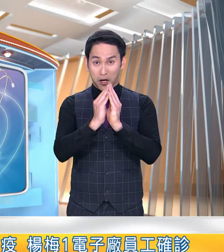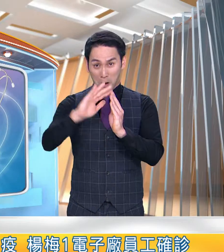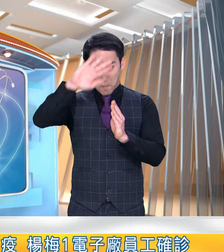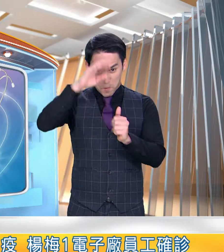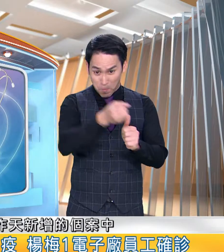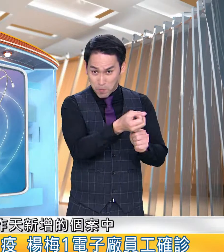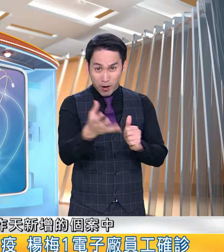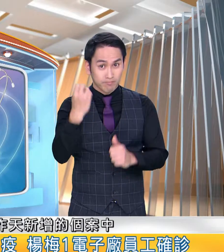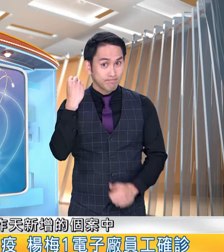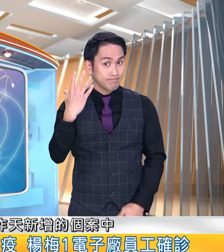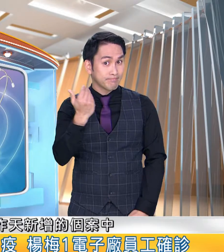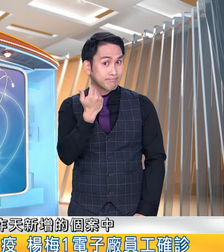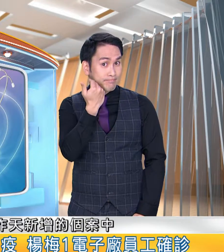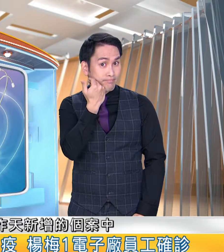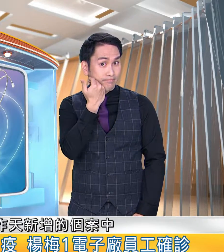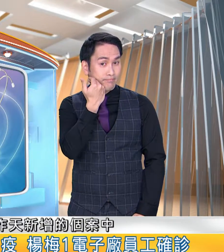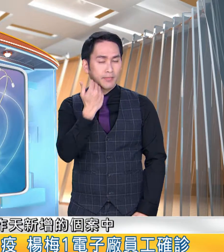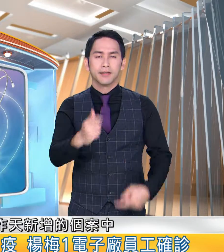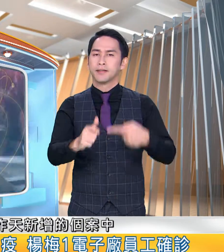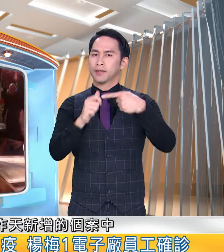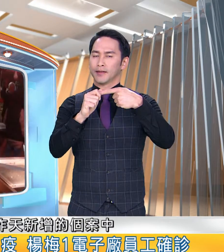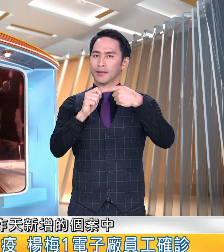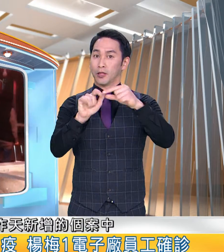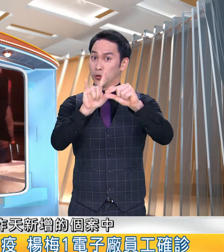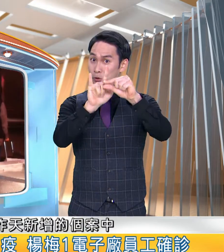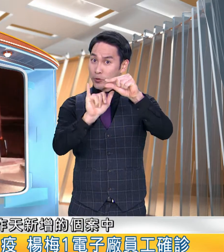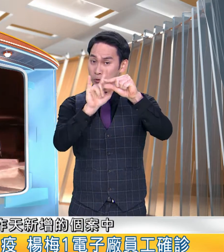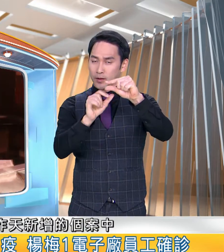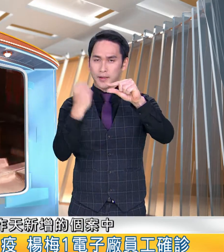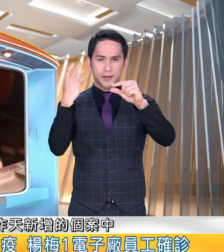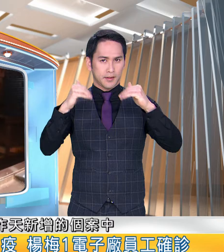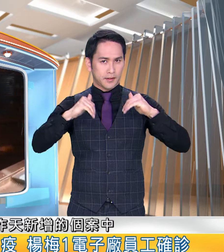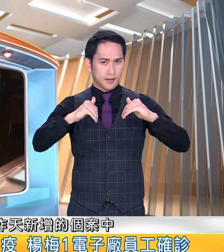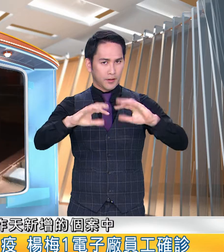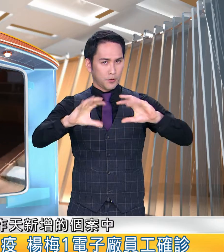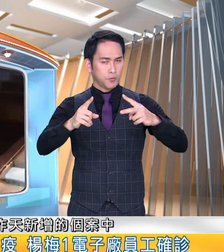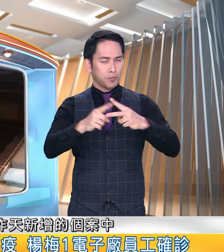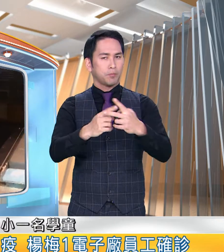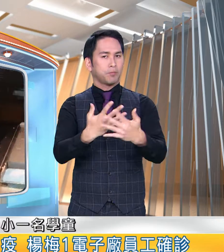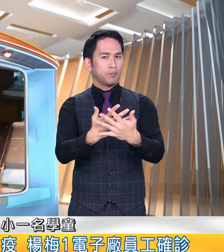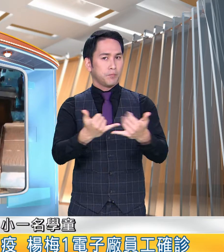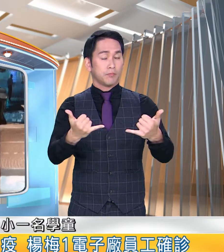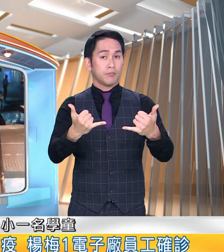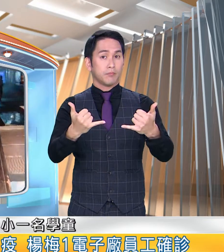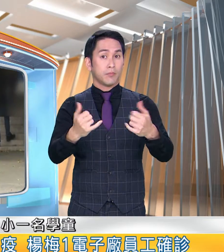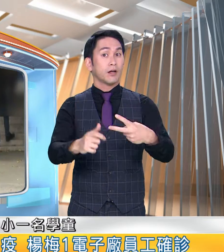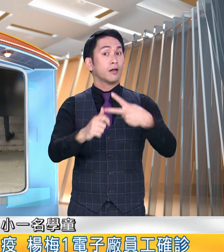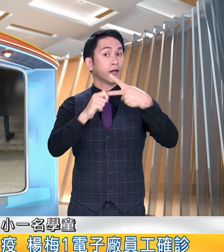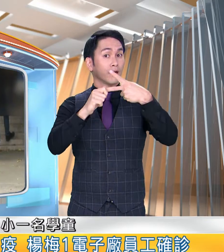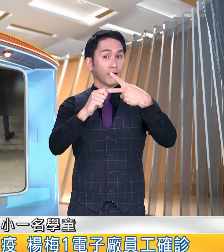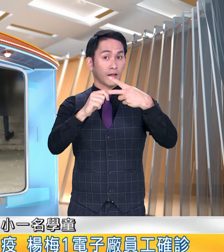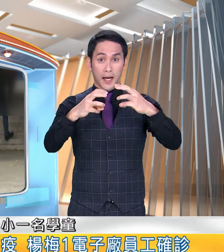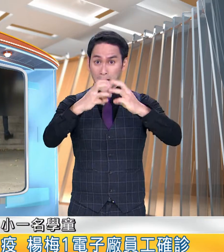桃园疫情延烧，昨天新增的个案当中，包括中立新街国小一名学